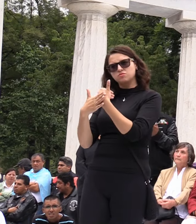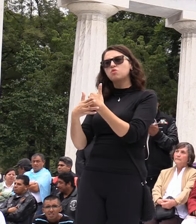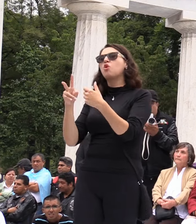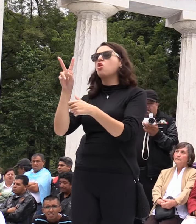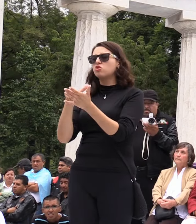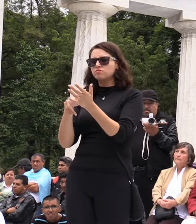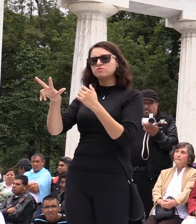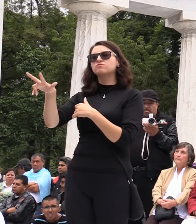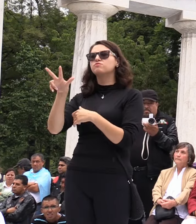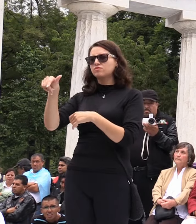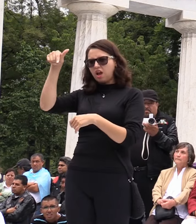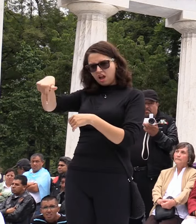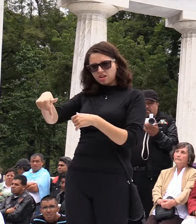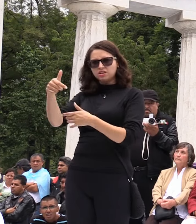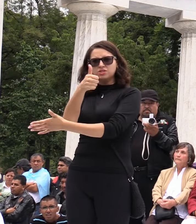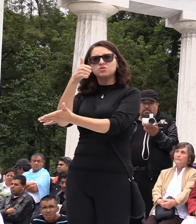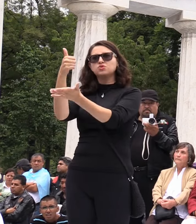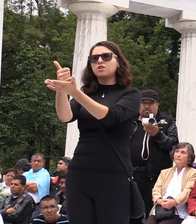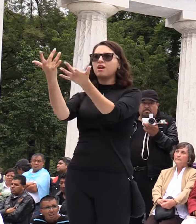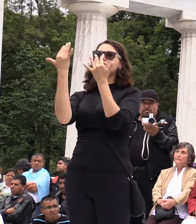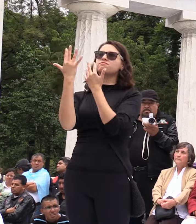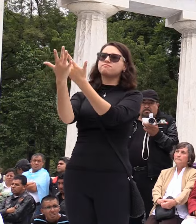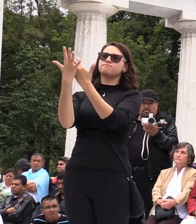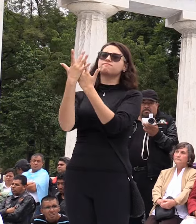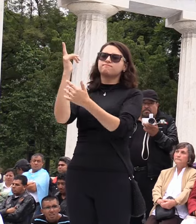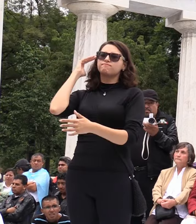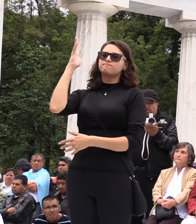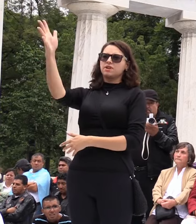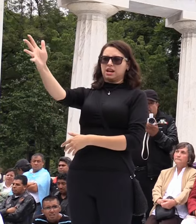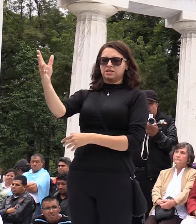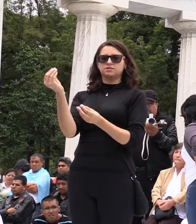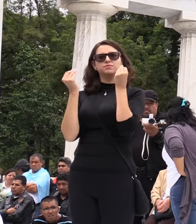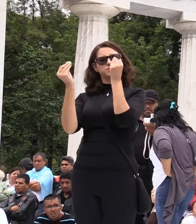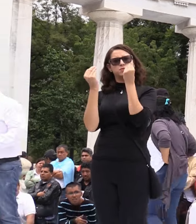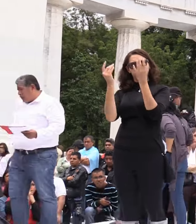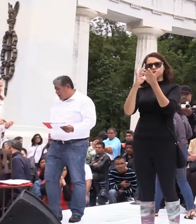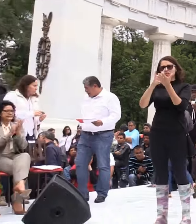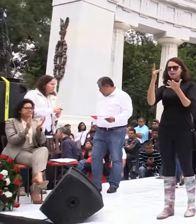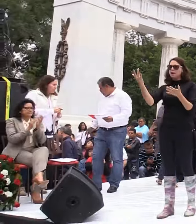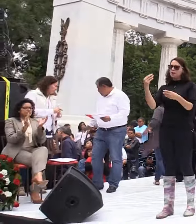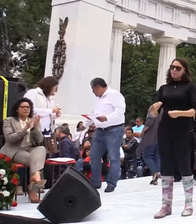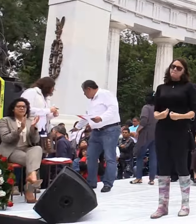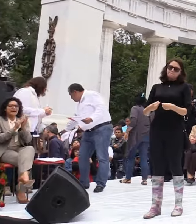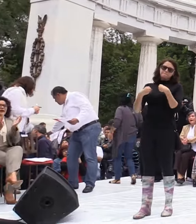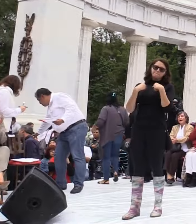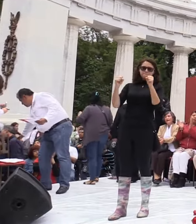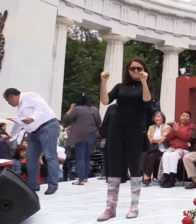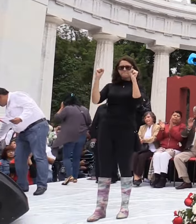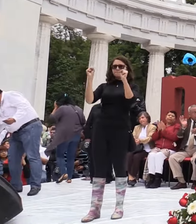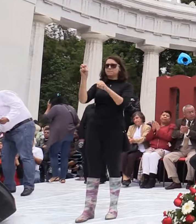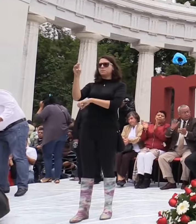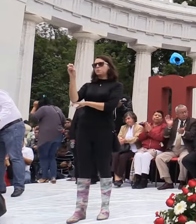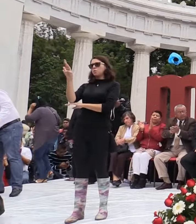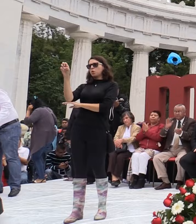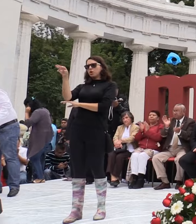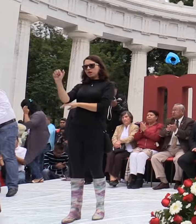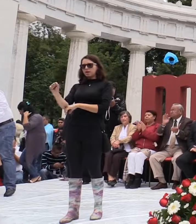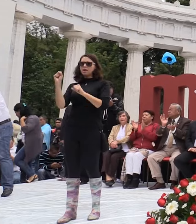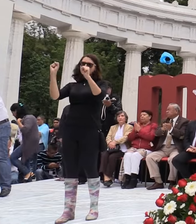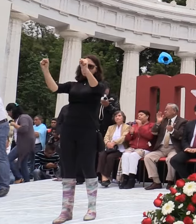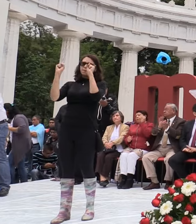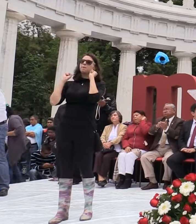la ciudad de la esperanza. Muchas gracias y que viva Morena. Que viva